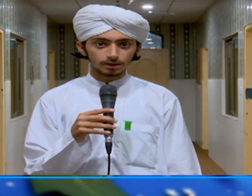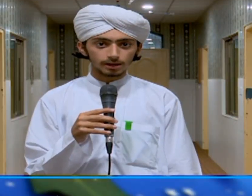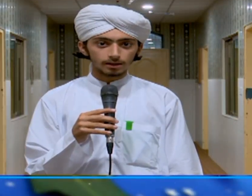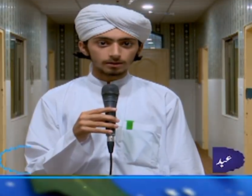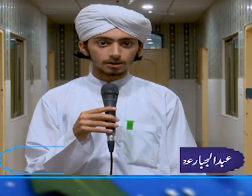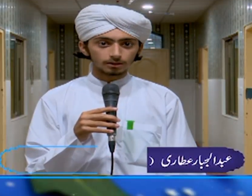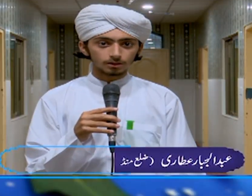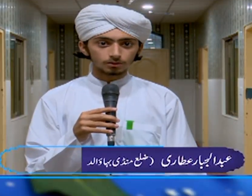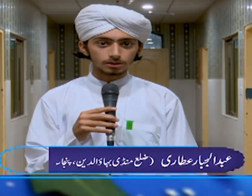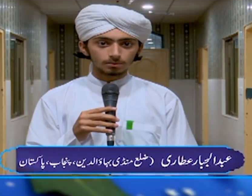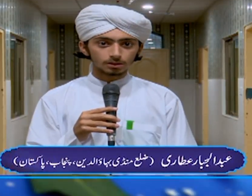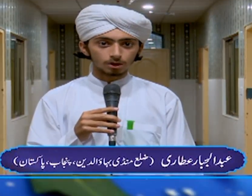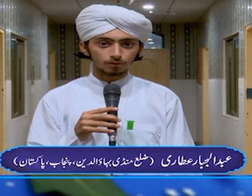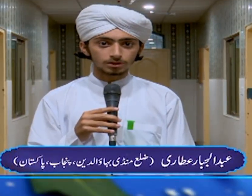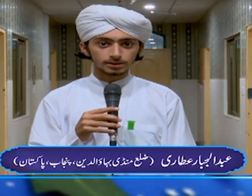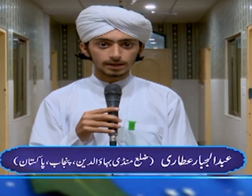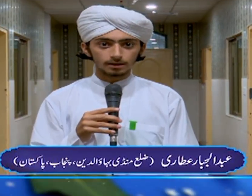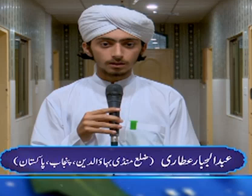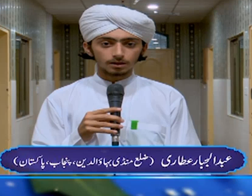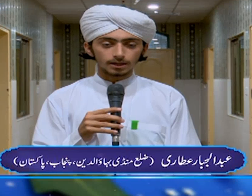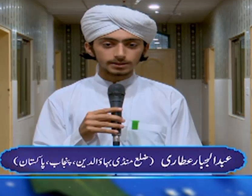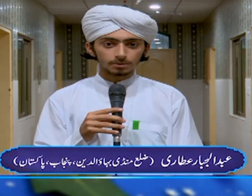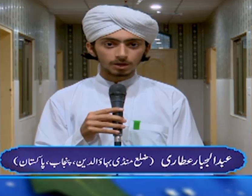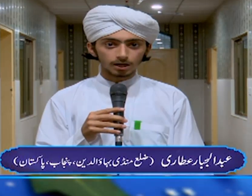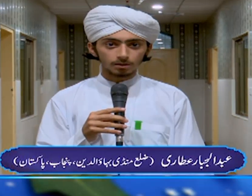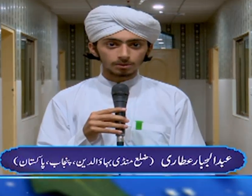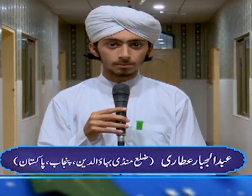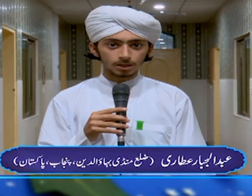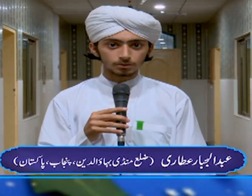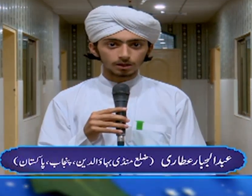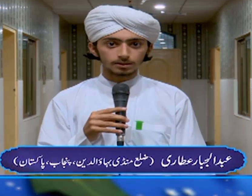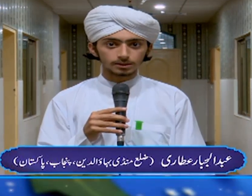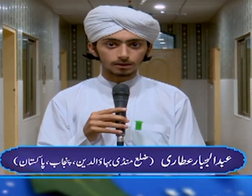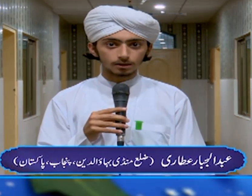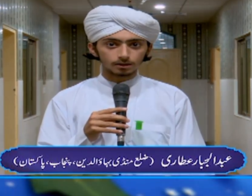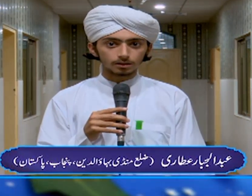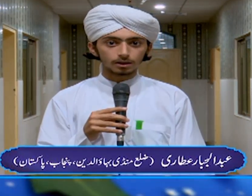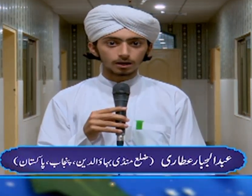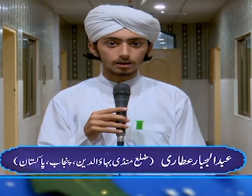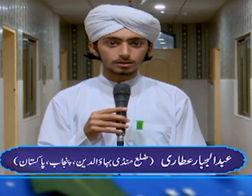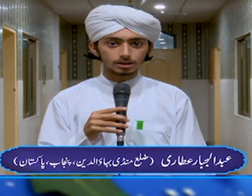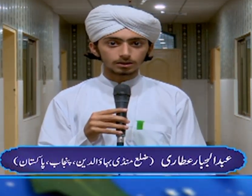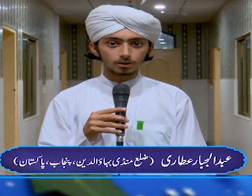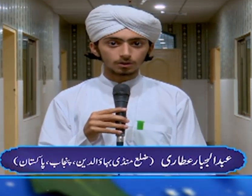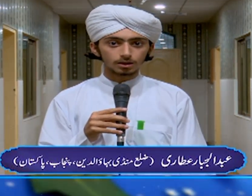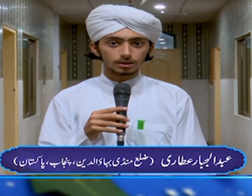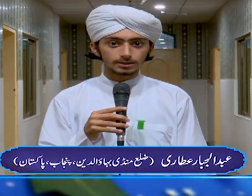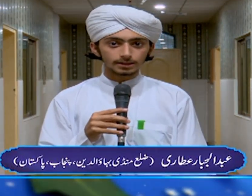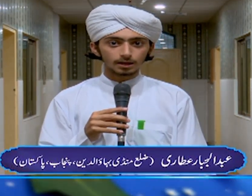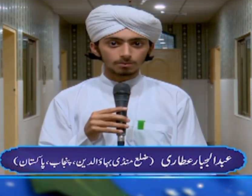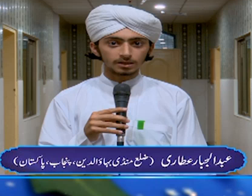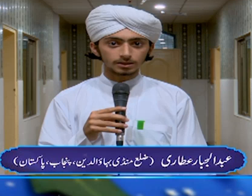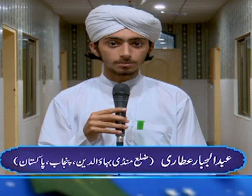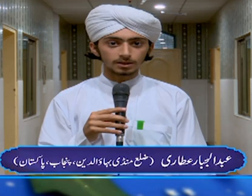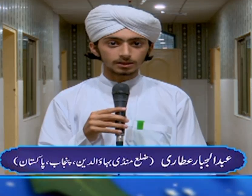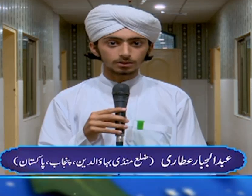عبدالجبار اتاری ہے, میرا تعلق ضلع منڈی بہاولدین سے ہے. حاجی صاحب کی بارگاہ میں میرا سوال عرض ہے کہ اگر چلتے ہوئے کسی